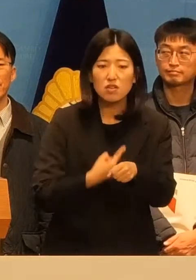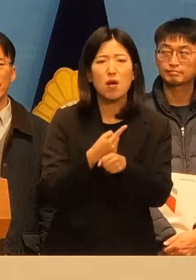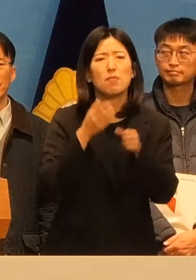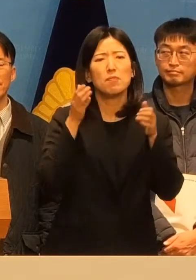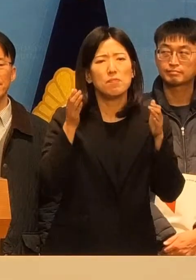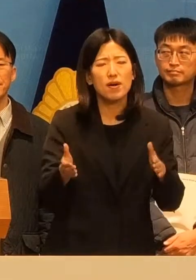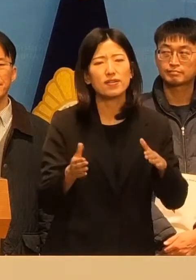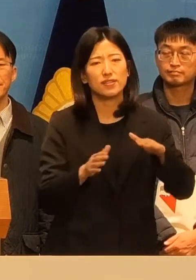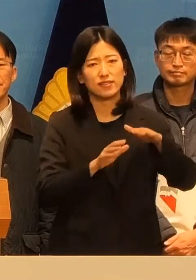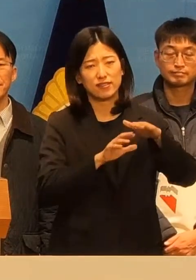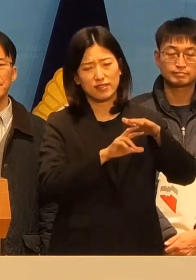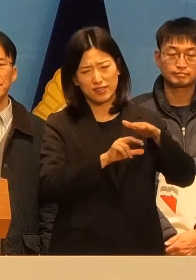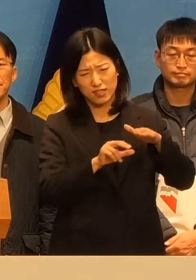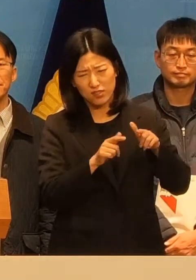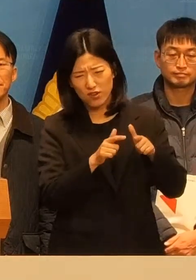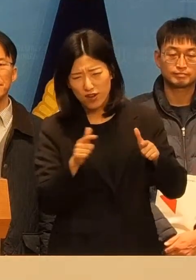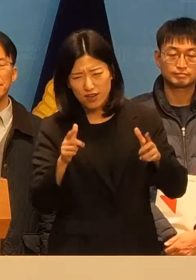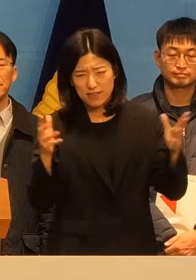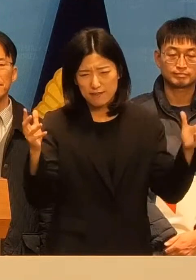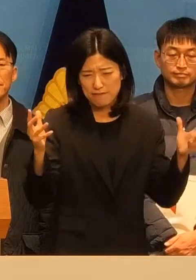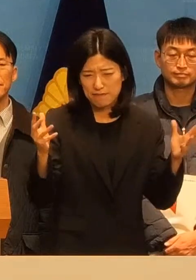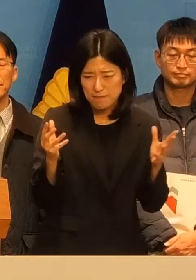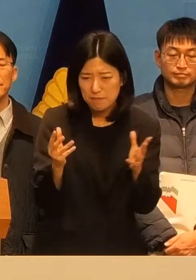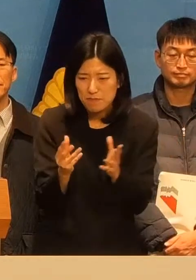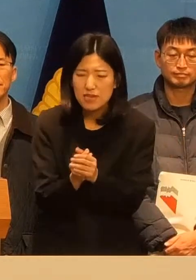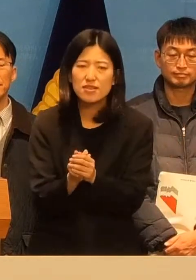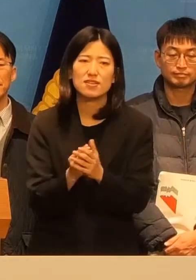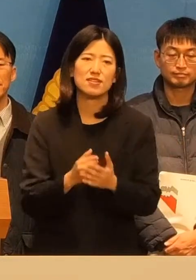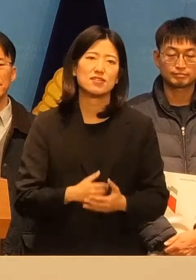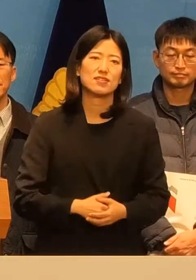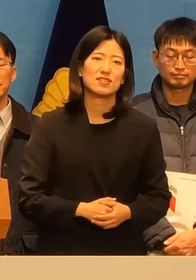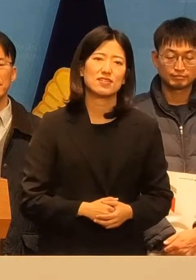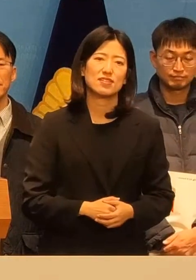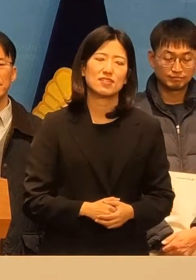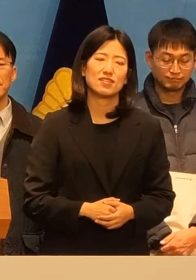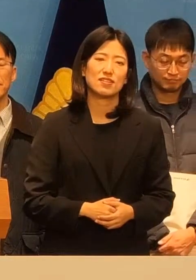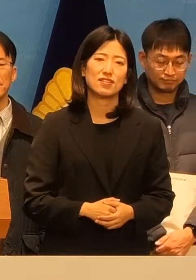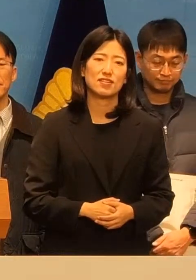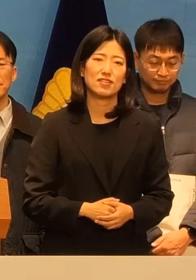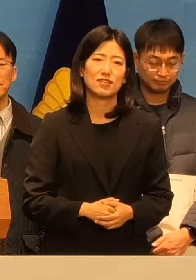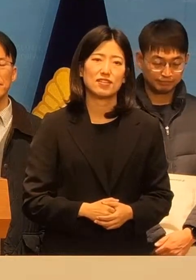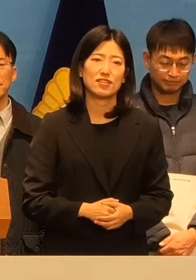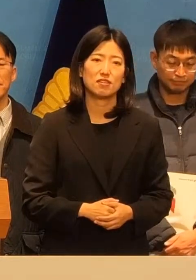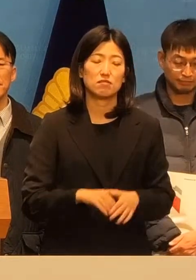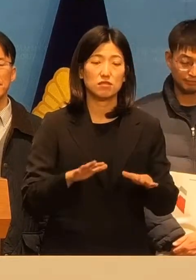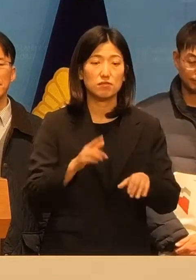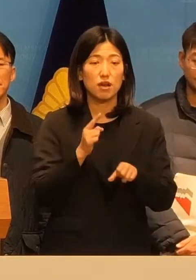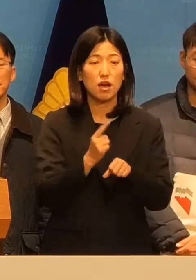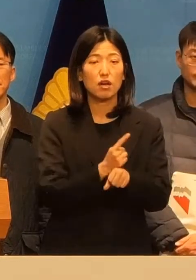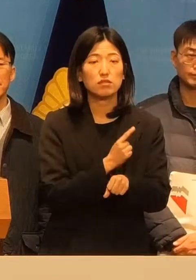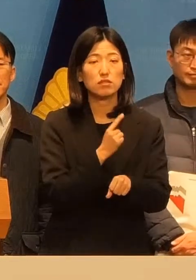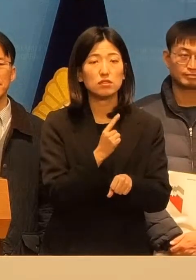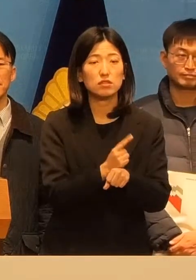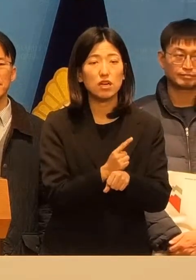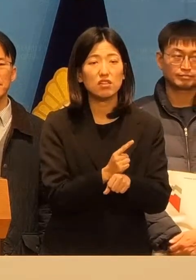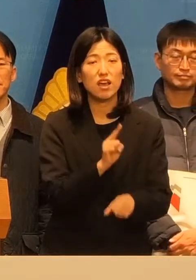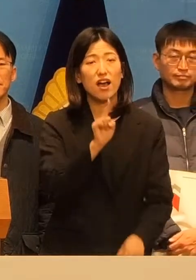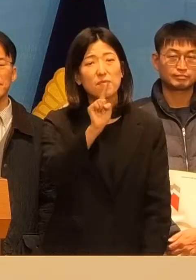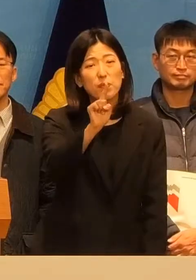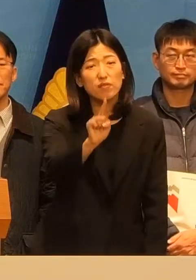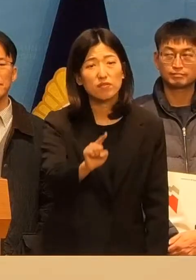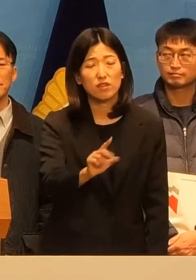사업을 완성했습니다. 그때 기대했던 것은 지금 1시간에 한 대를 운영하는 것에 있지